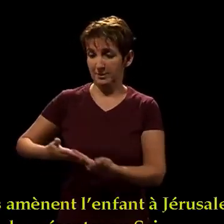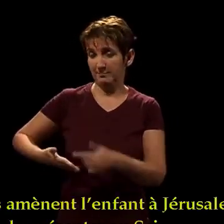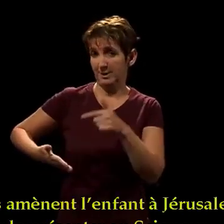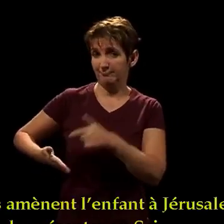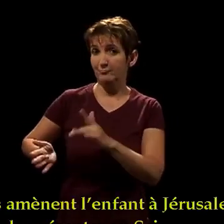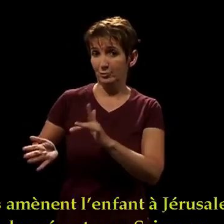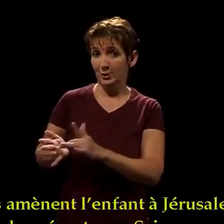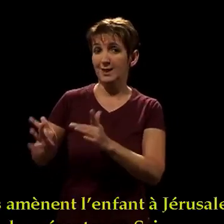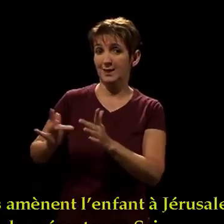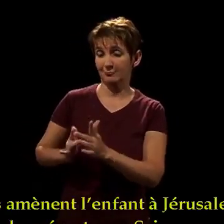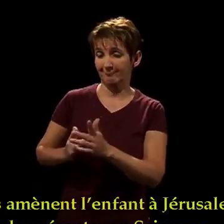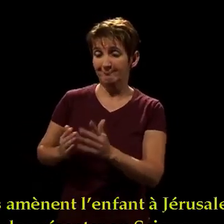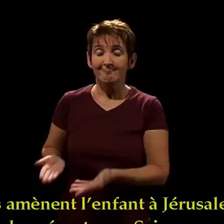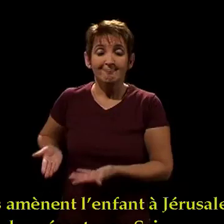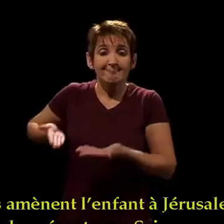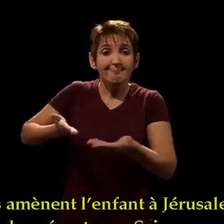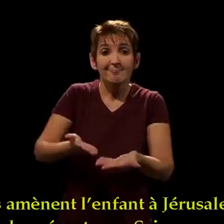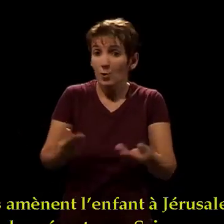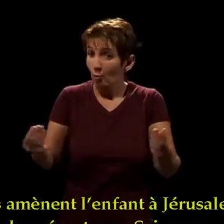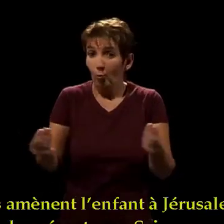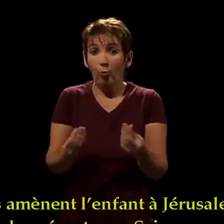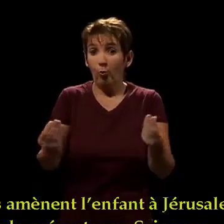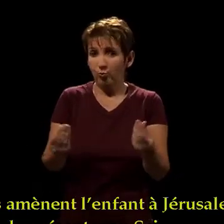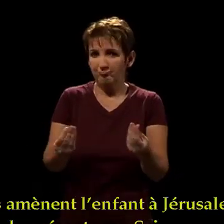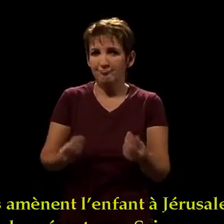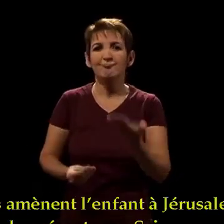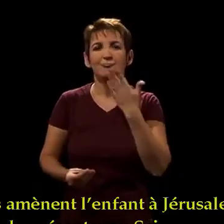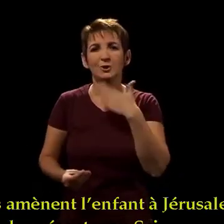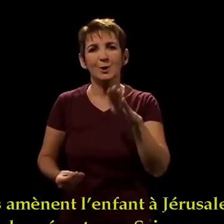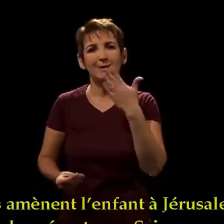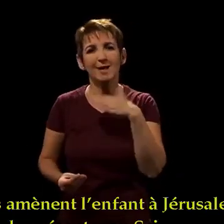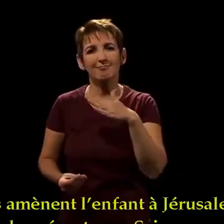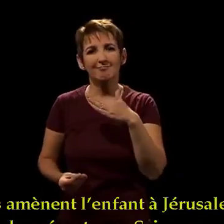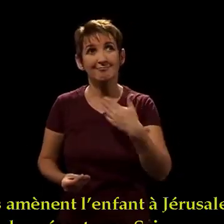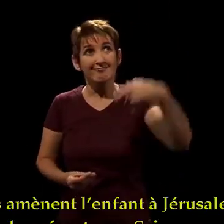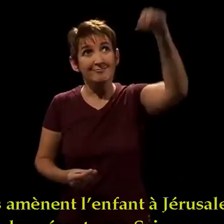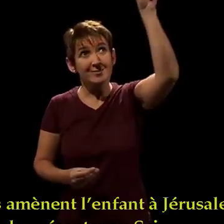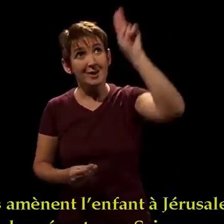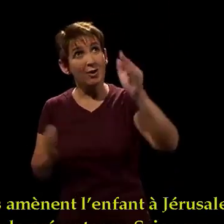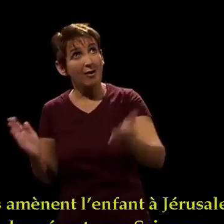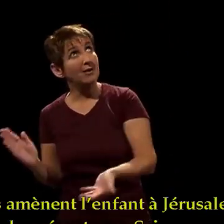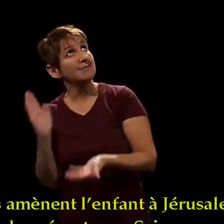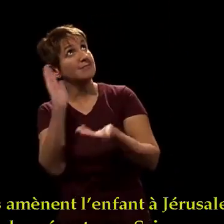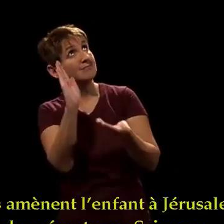Alors, ils amènent l'enfant à Jérusalem pour le présenter au Seigneur.